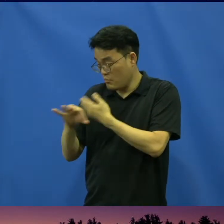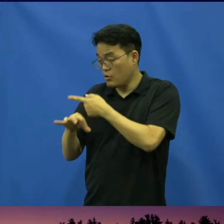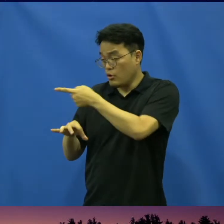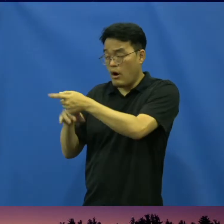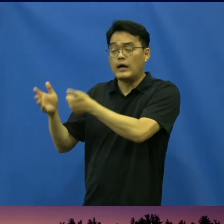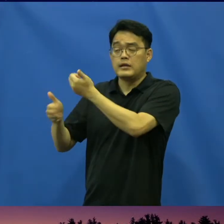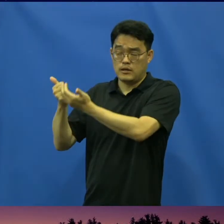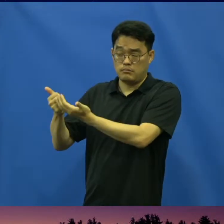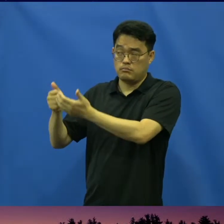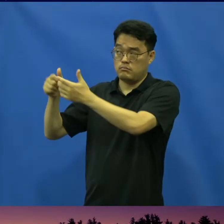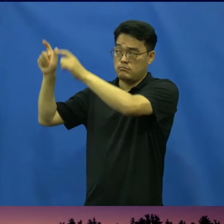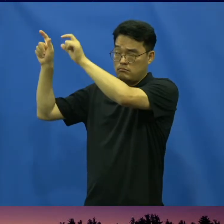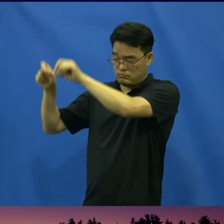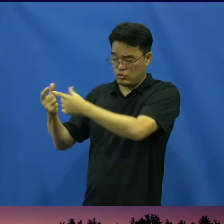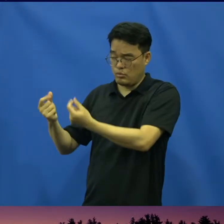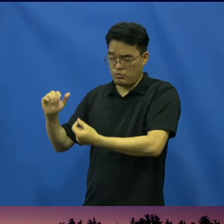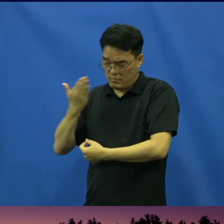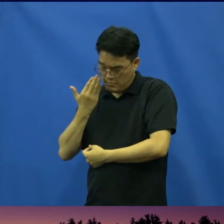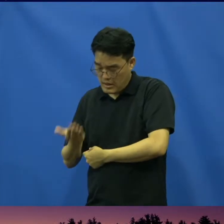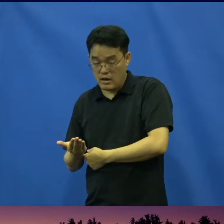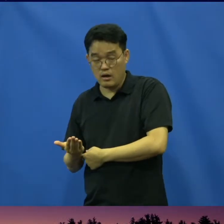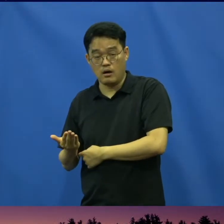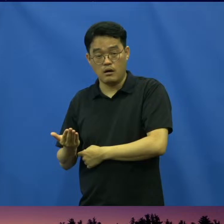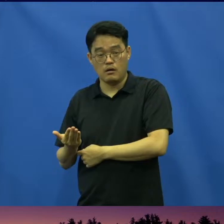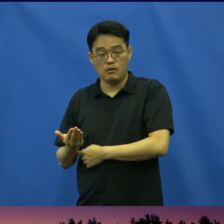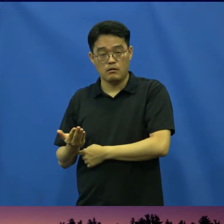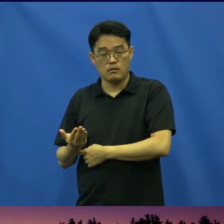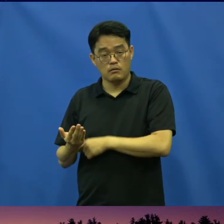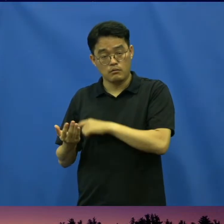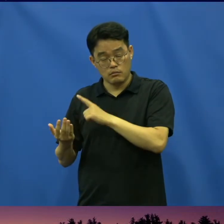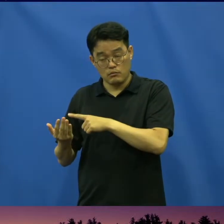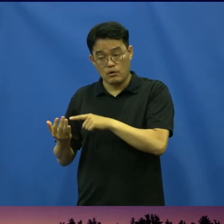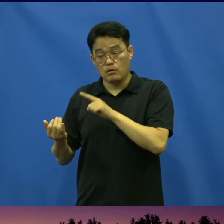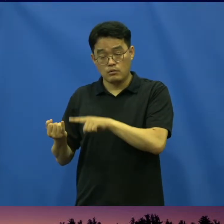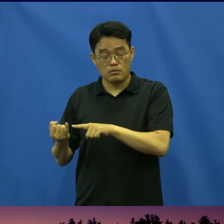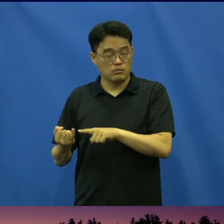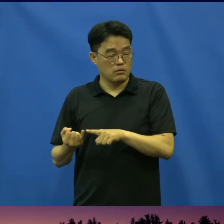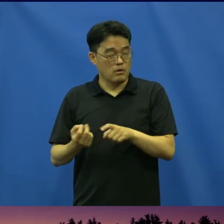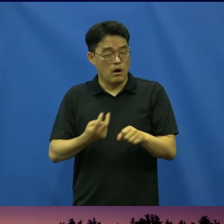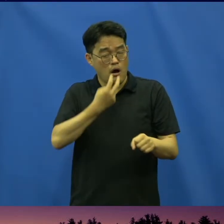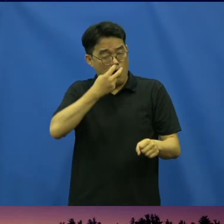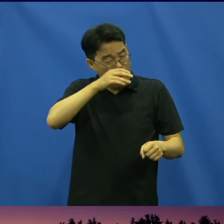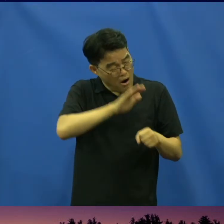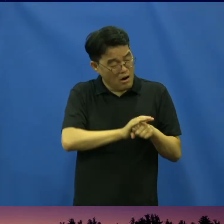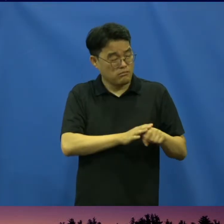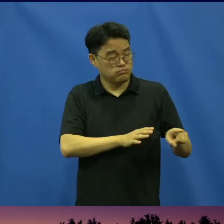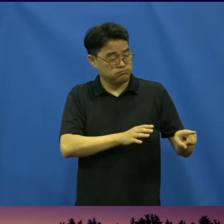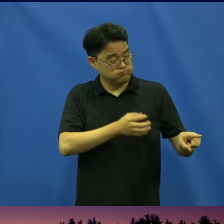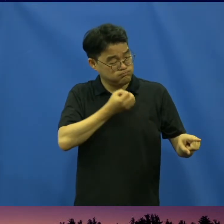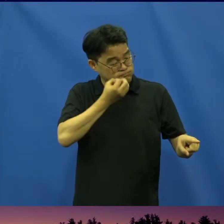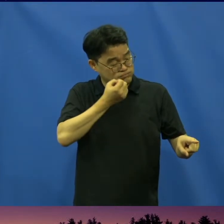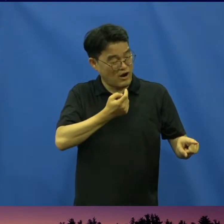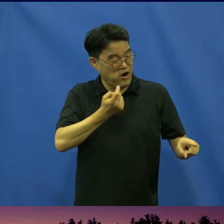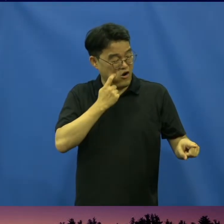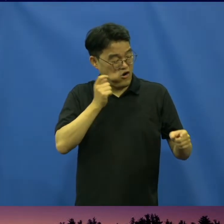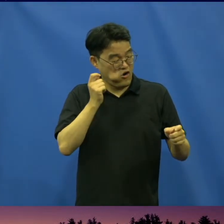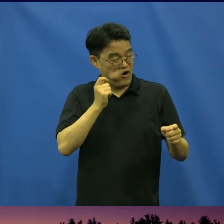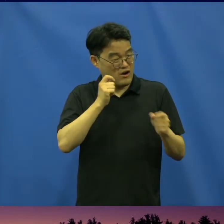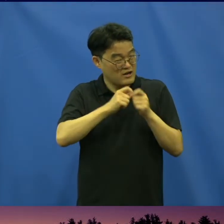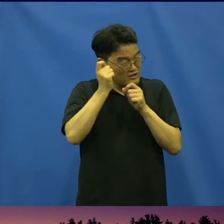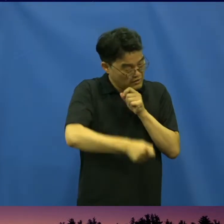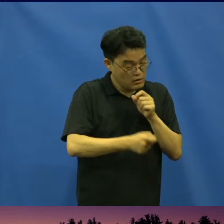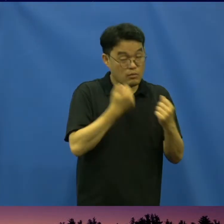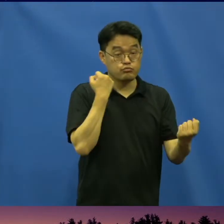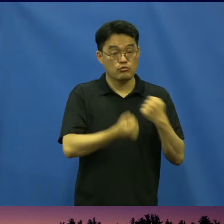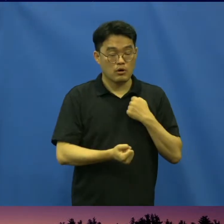속아요. 여러분 우리는 아담과 하와의 후예들이에요. 후예들. 잘 속아요. 우리도. 너가